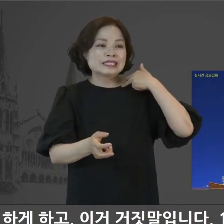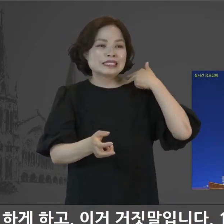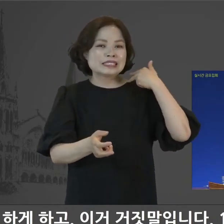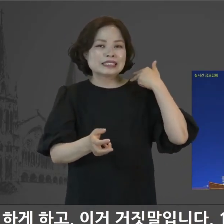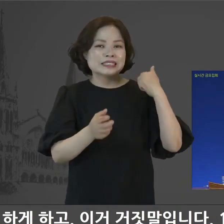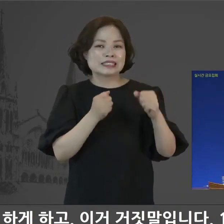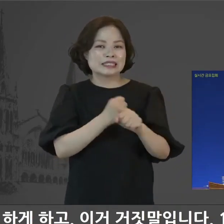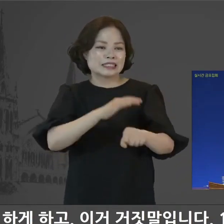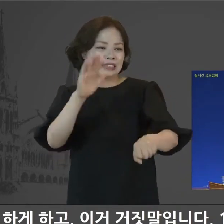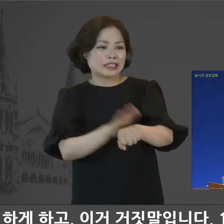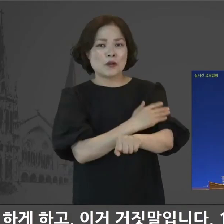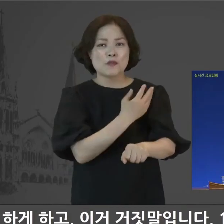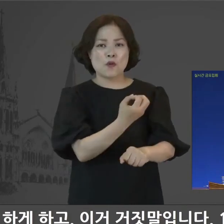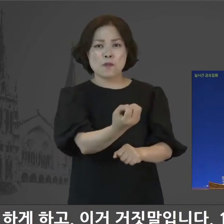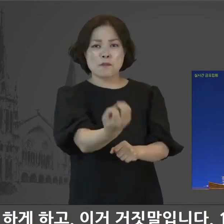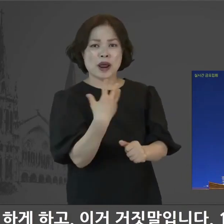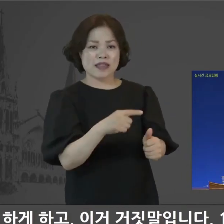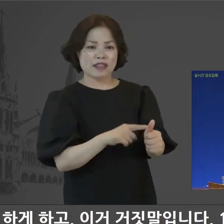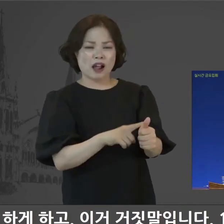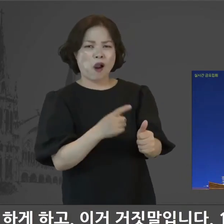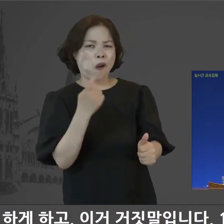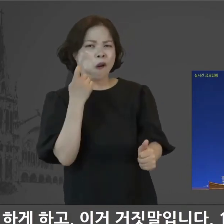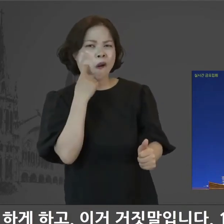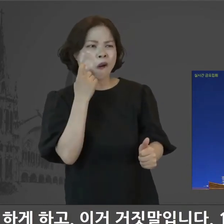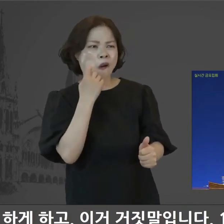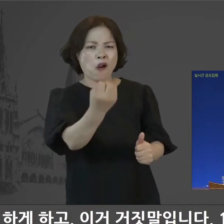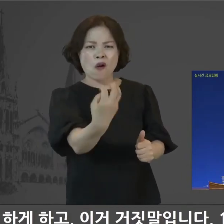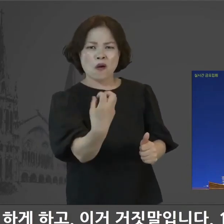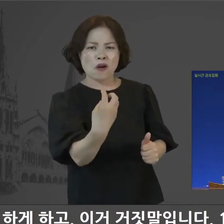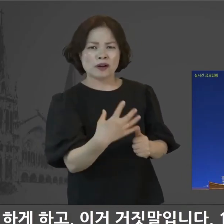거슬러 말했다, 이렇게 거짓 증언을 시키는 겁니다.